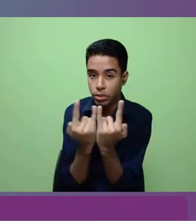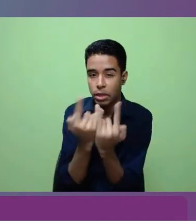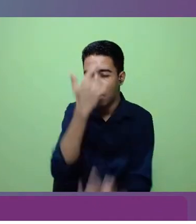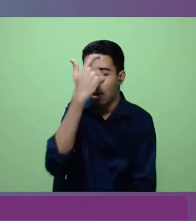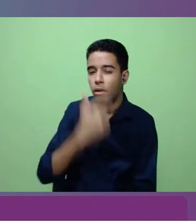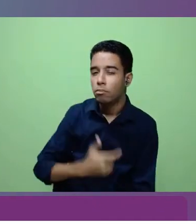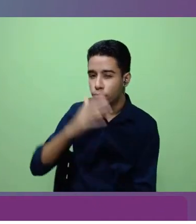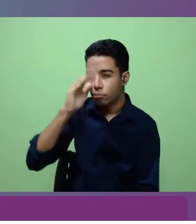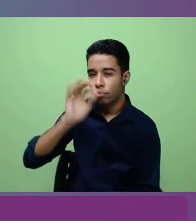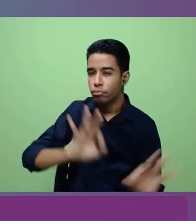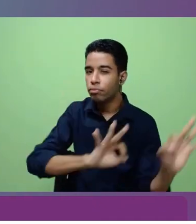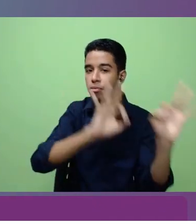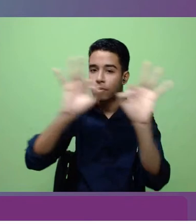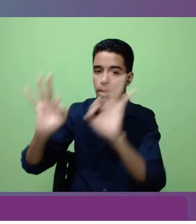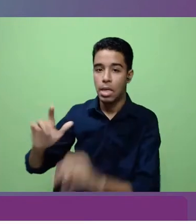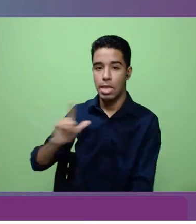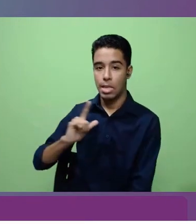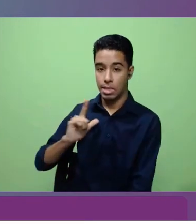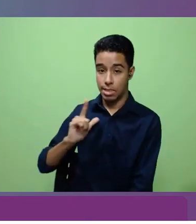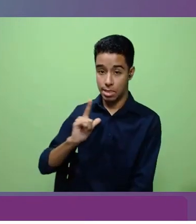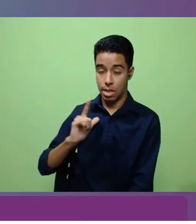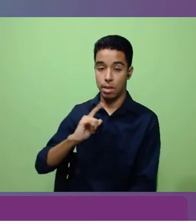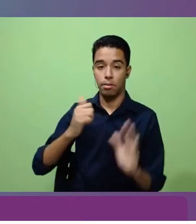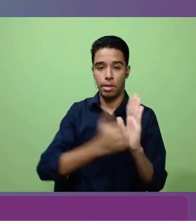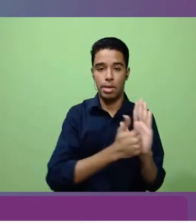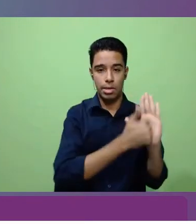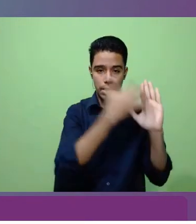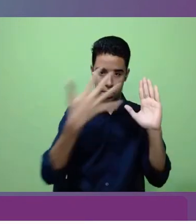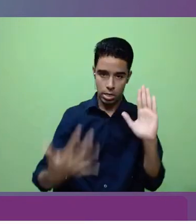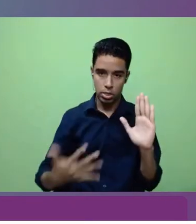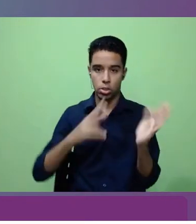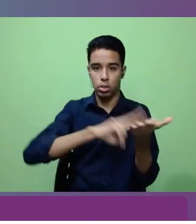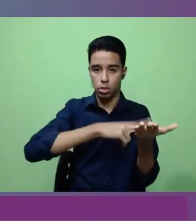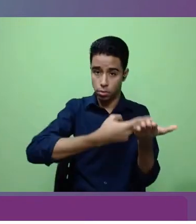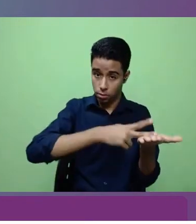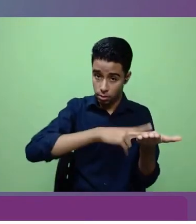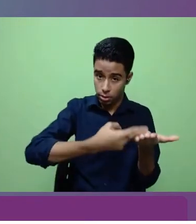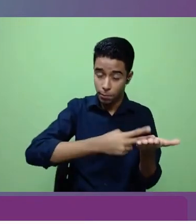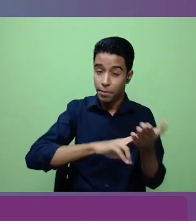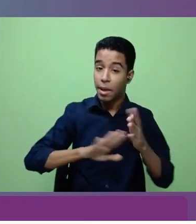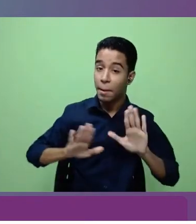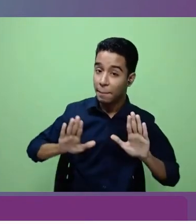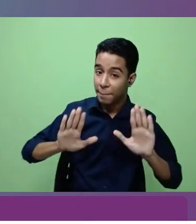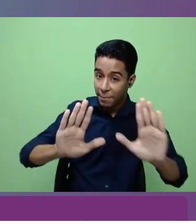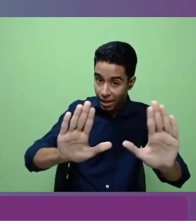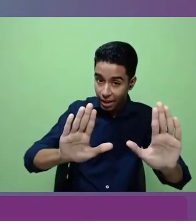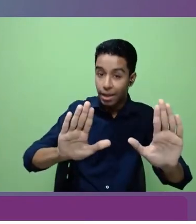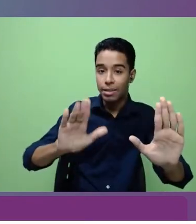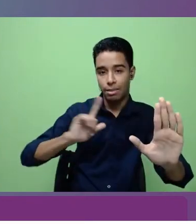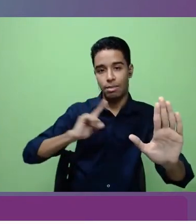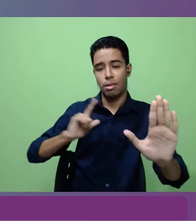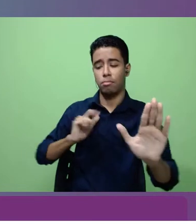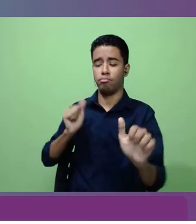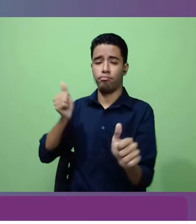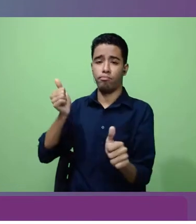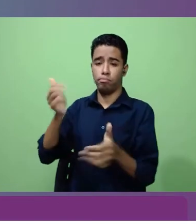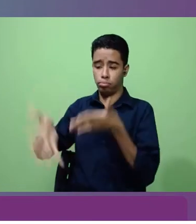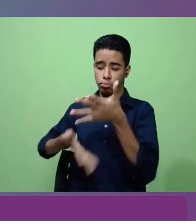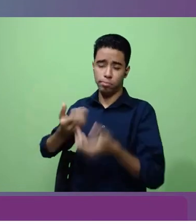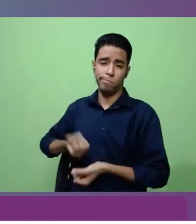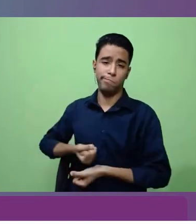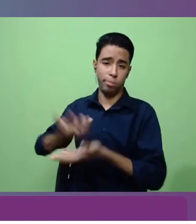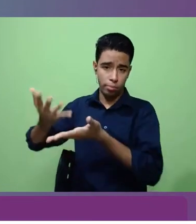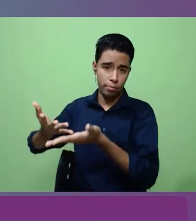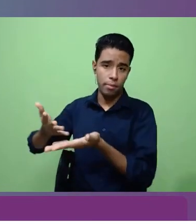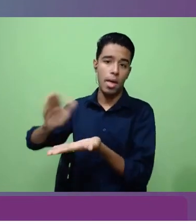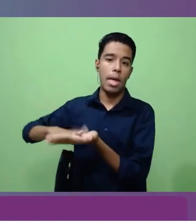ele é um processo que tem características de tradução, porém, ele é executado como uma